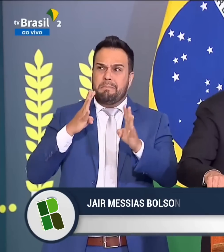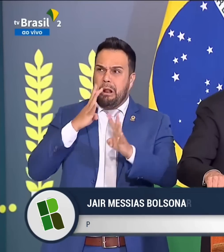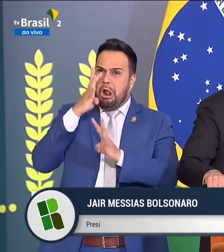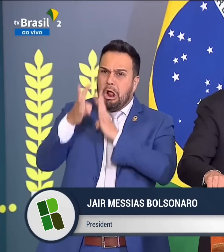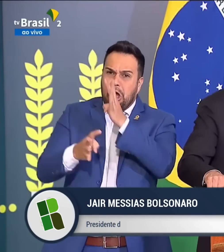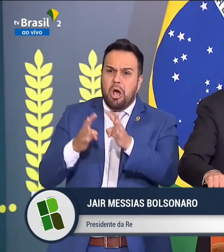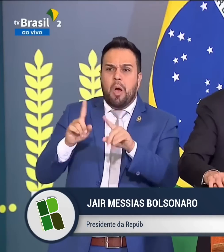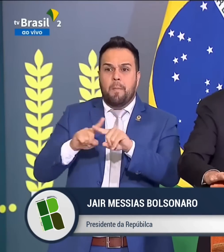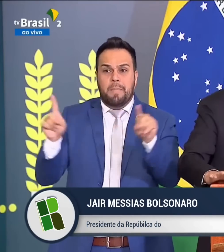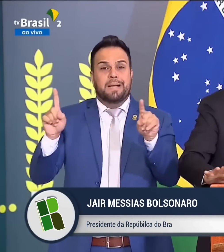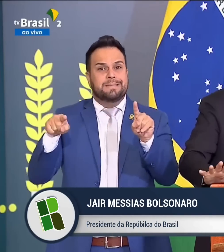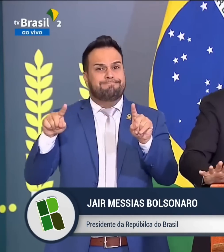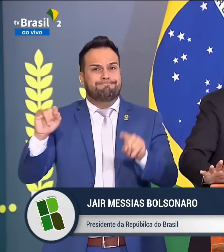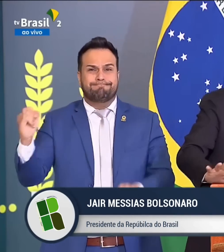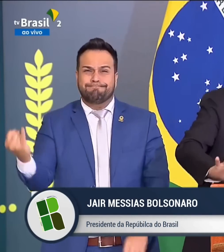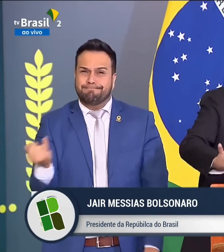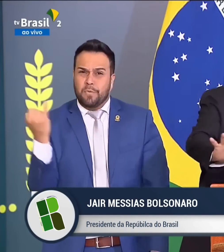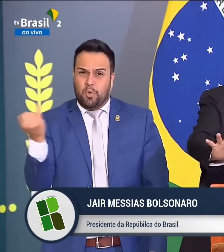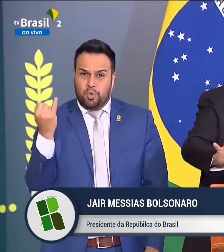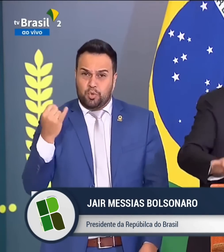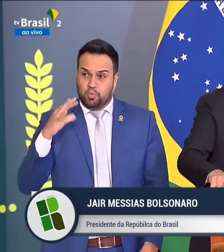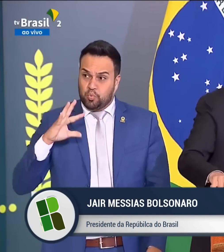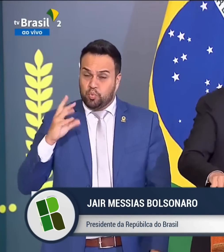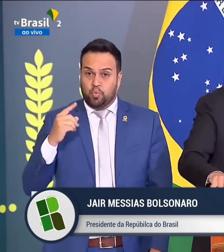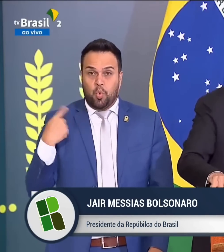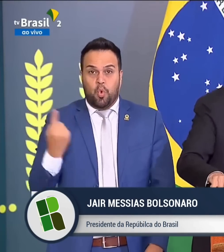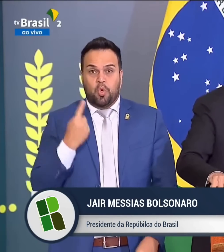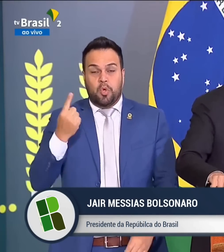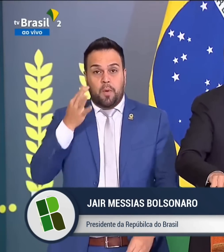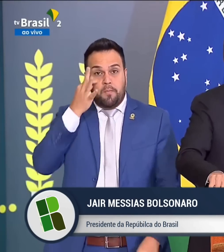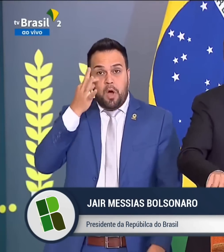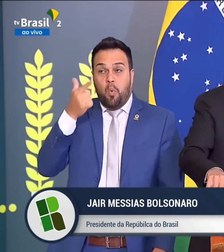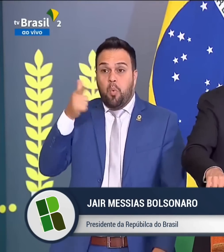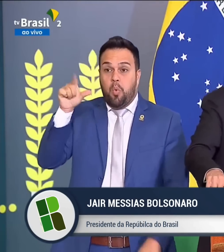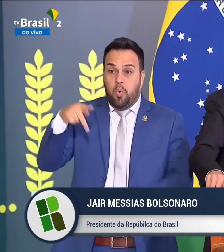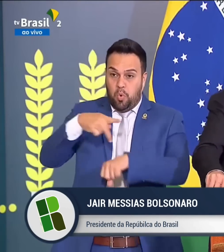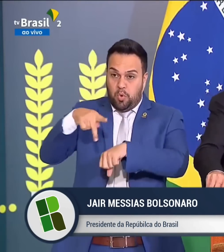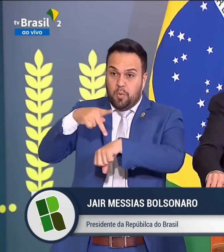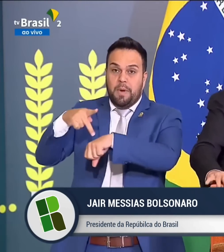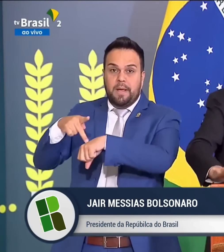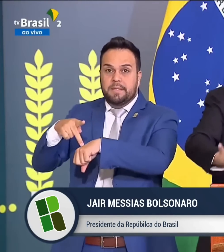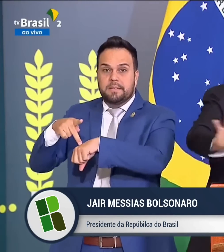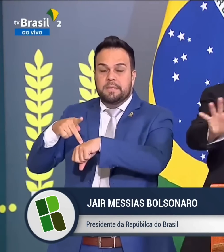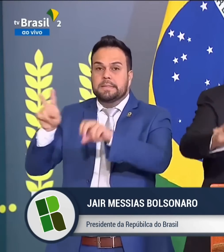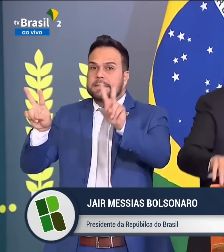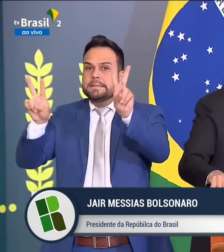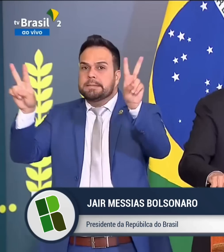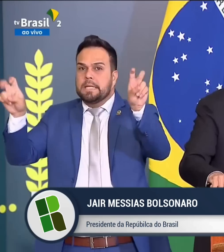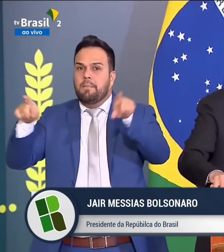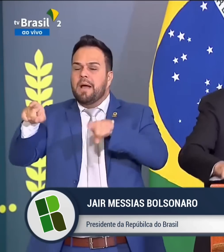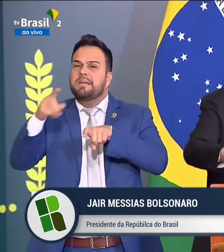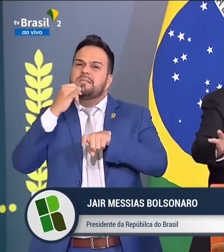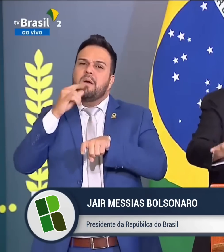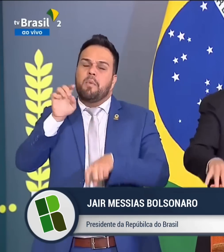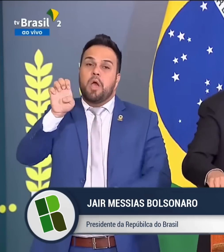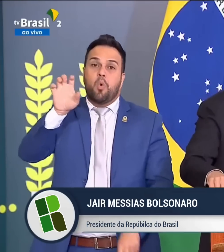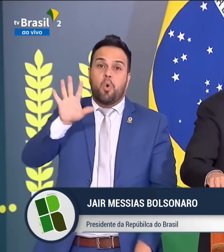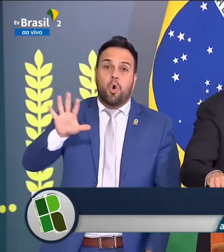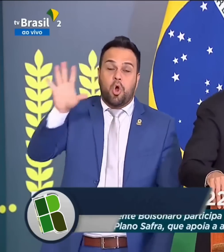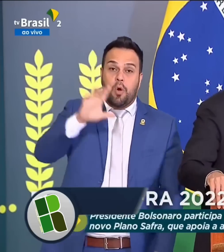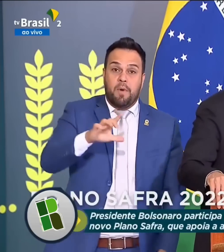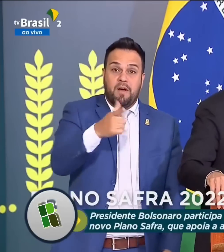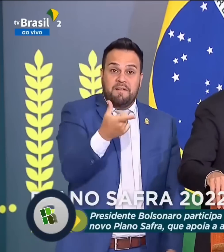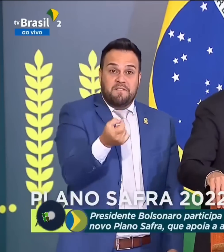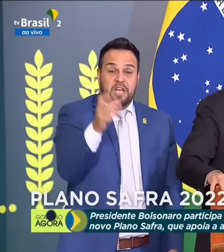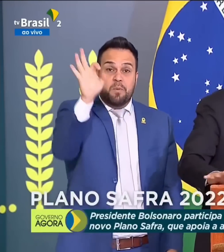essencial a todos nós. Vejo como outros países estão se comportando nessa questão, como a Europa. 20%